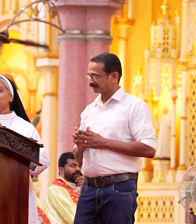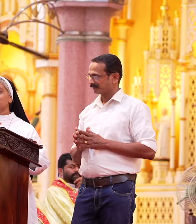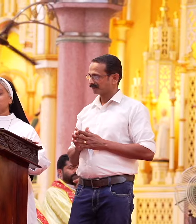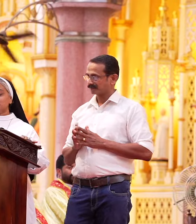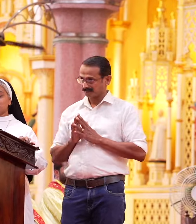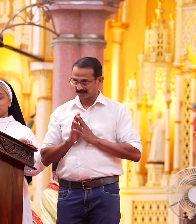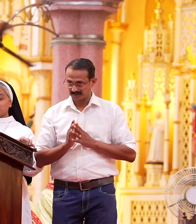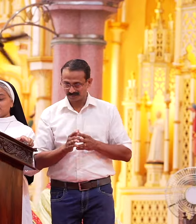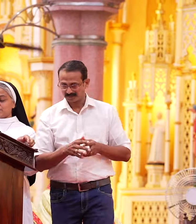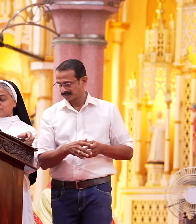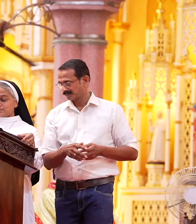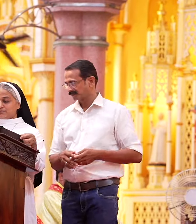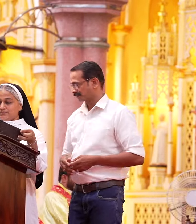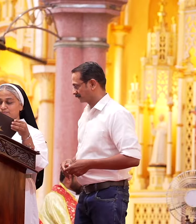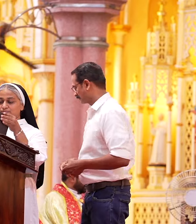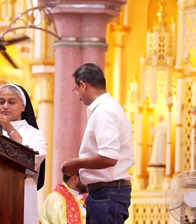നിയോഗിക്കപ്പെട്ടു.